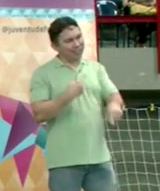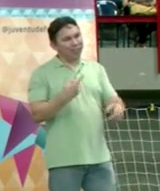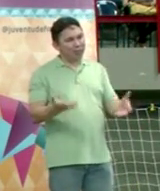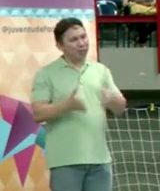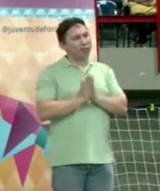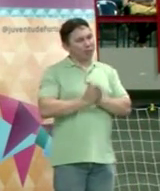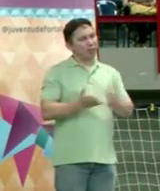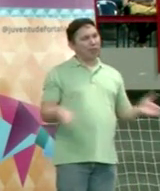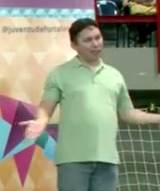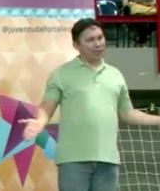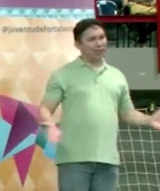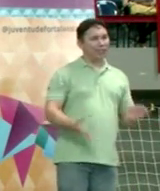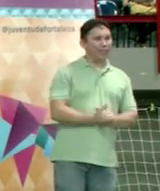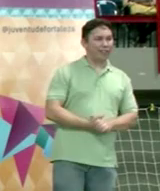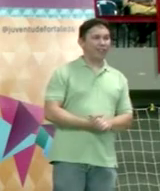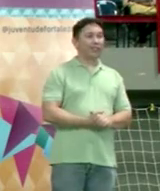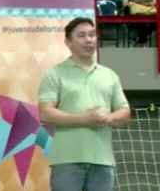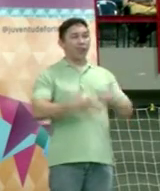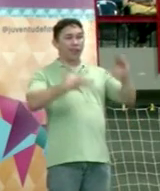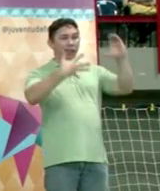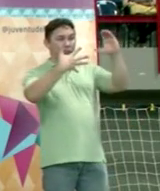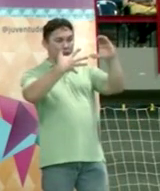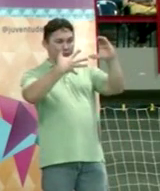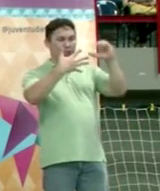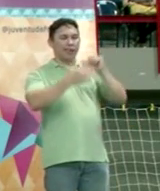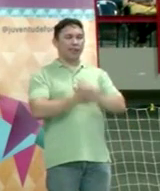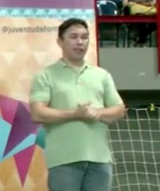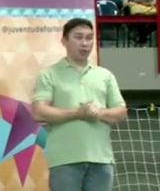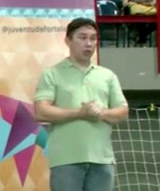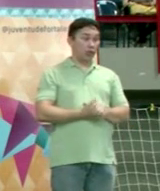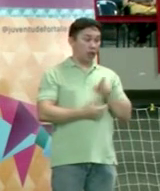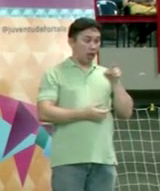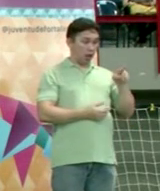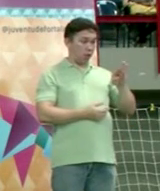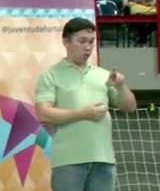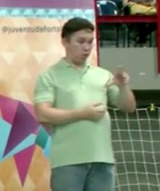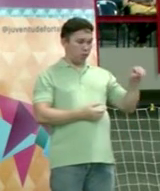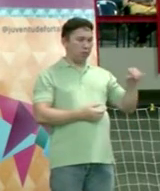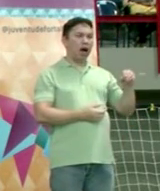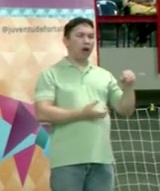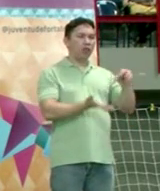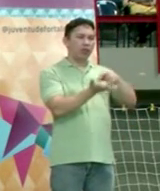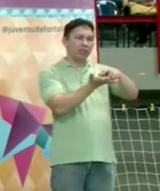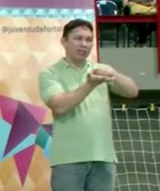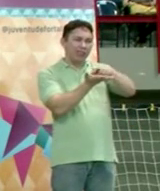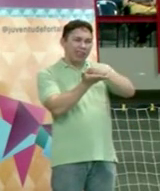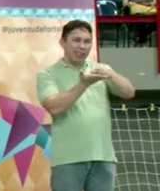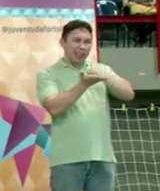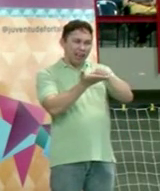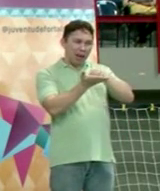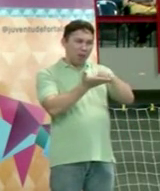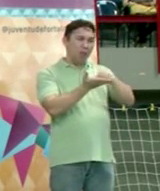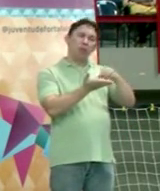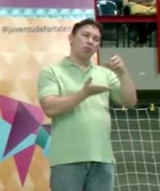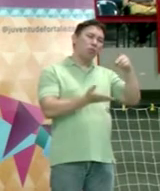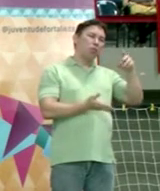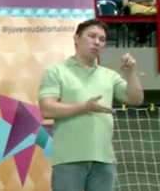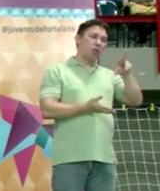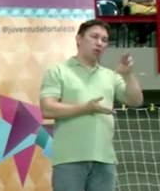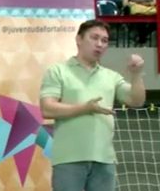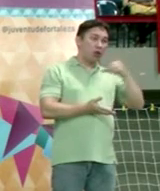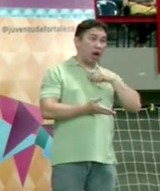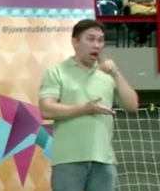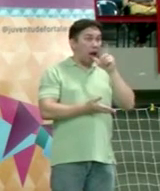Deus. Letra C. O barro é poroso, permitindo que a